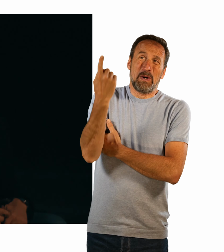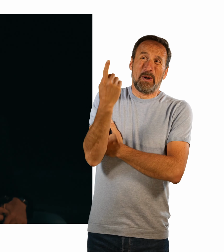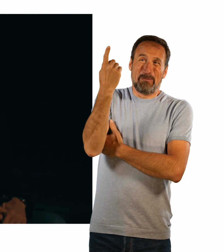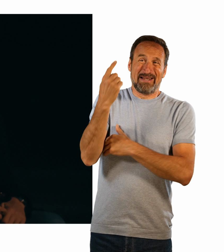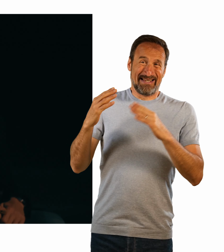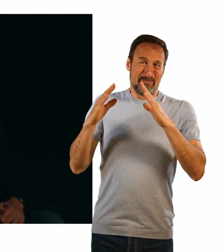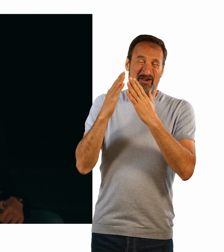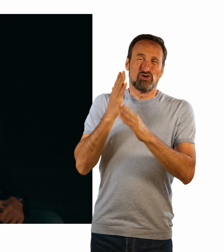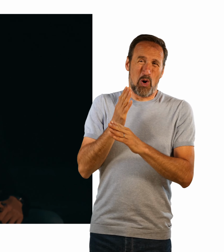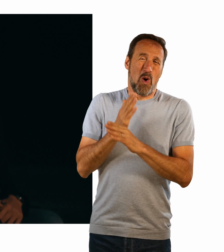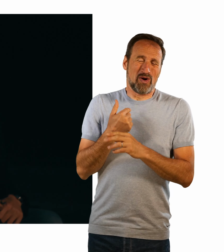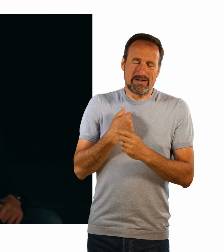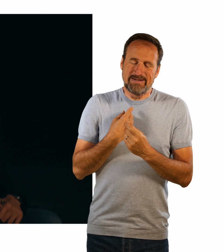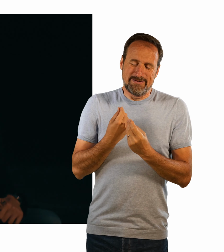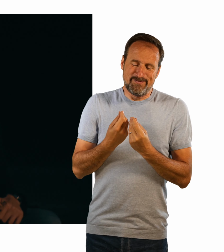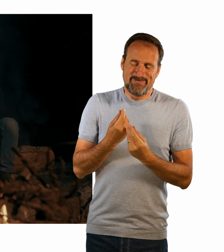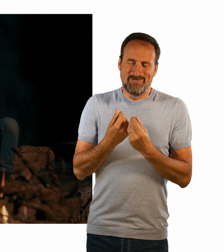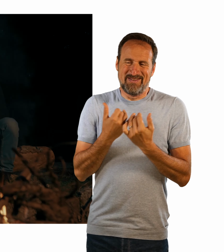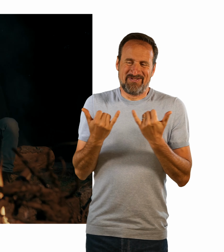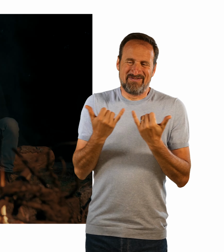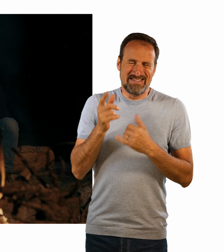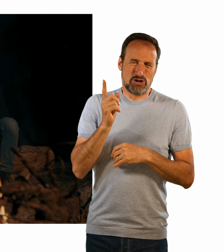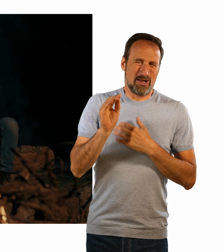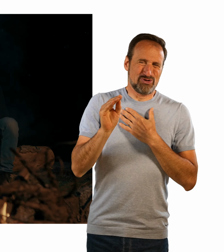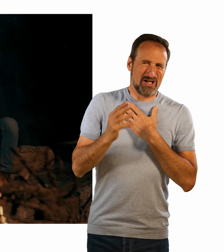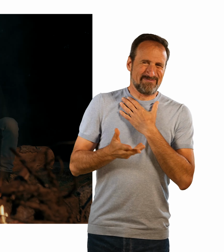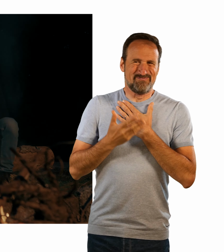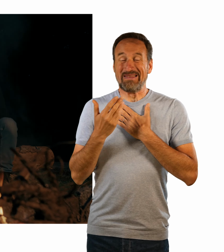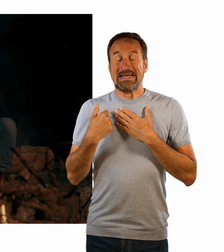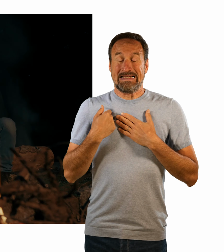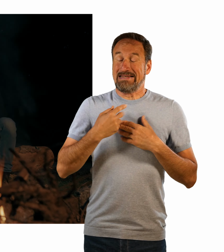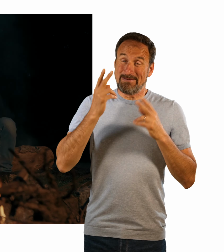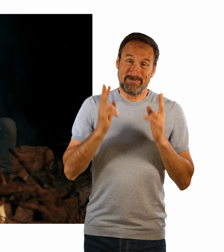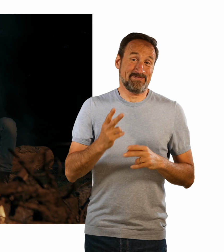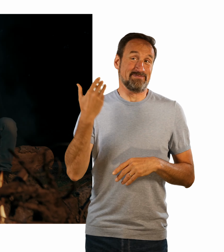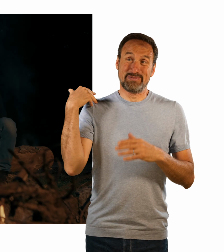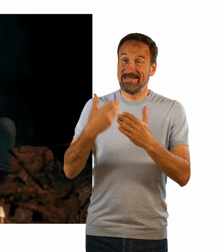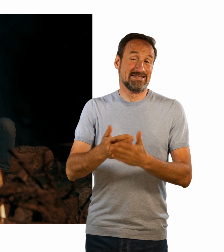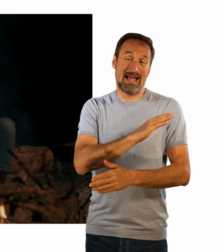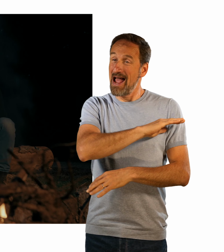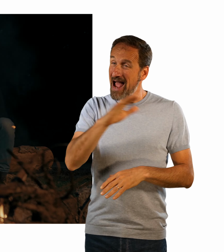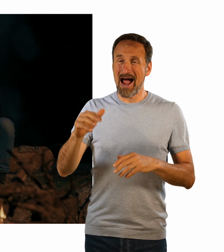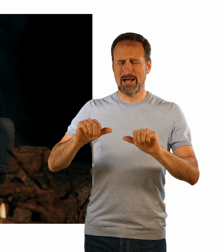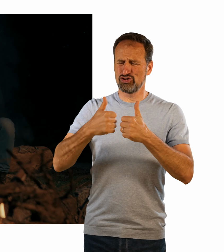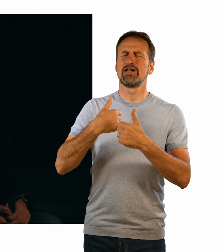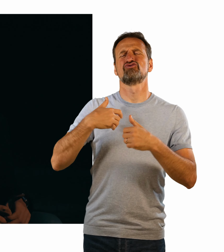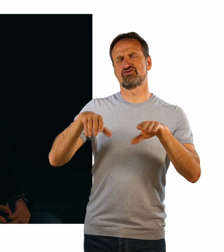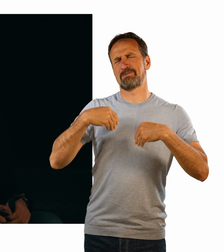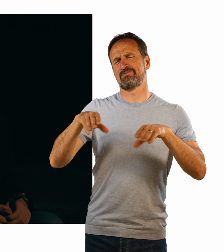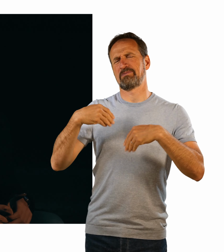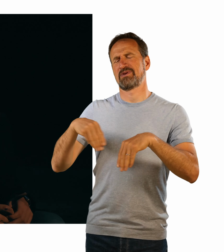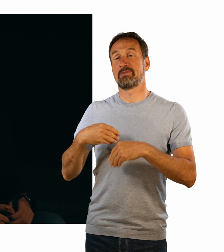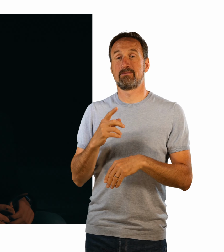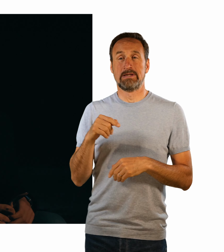Ich habe bis jetzt jede Challenge angenommen und ich bin aber ganz sicher, dass ich das heute nicht mache. Ich konnte mich